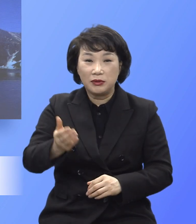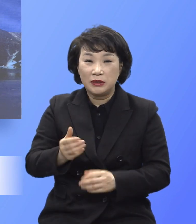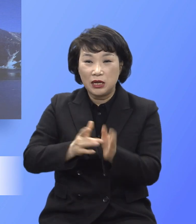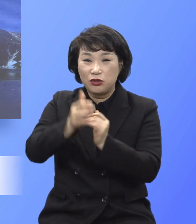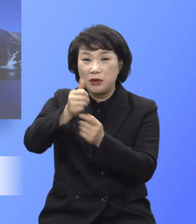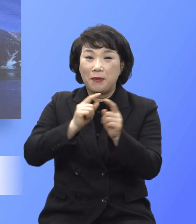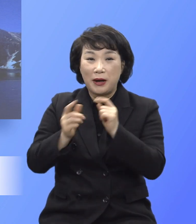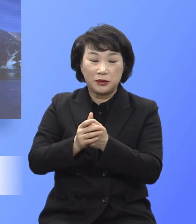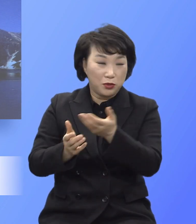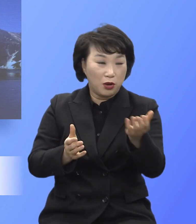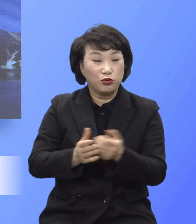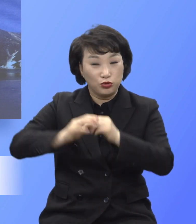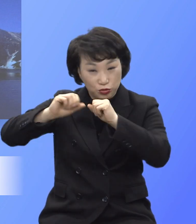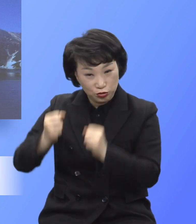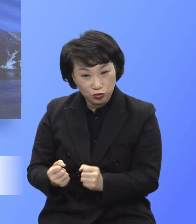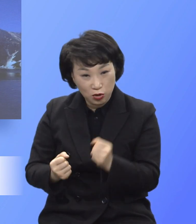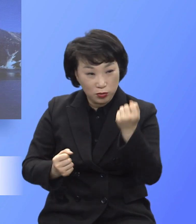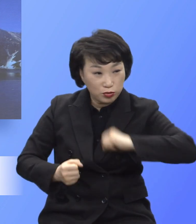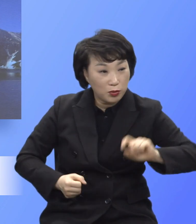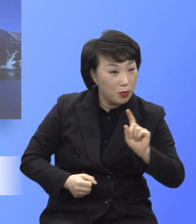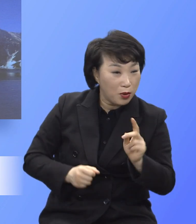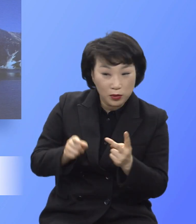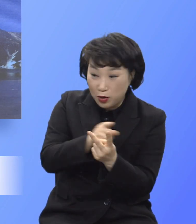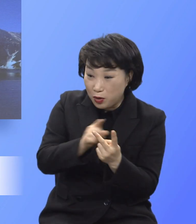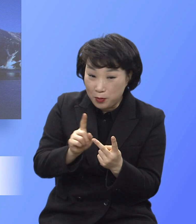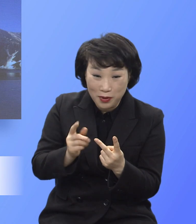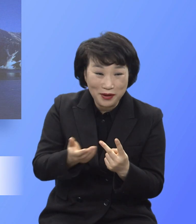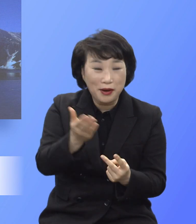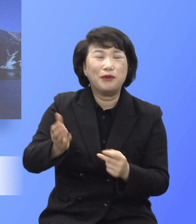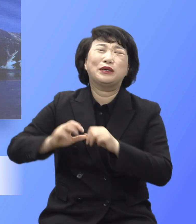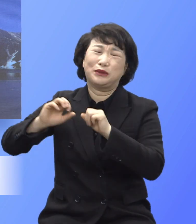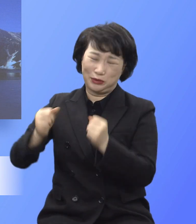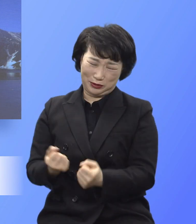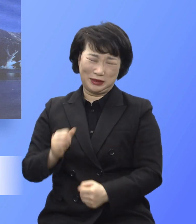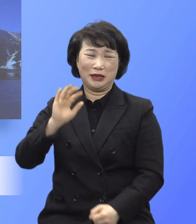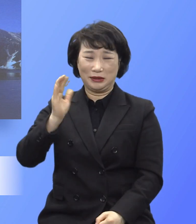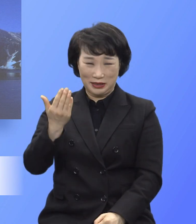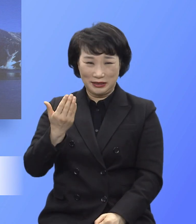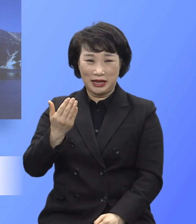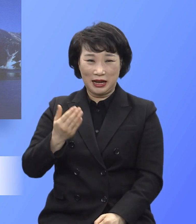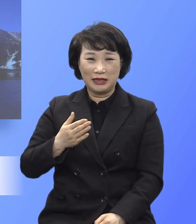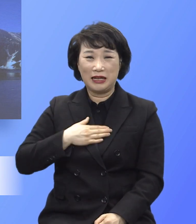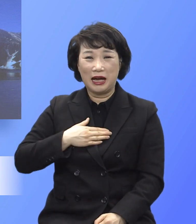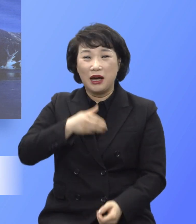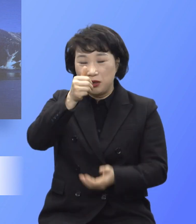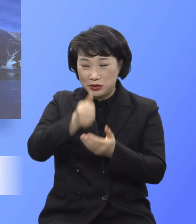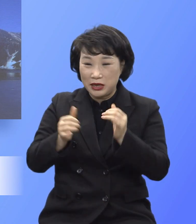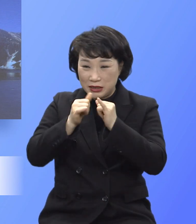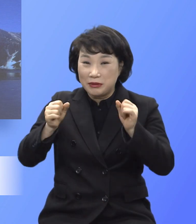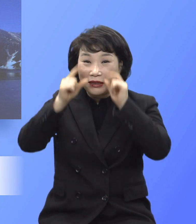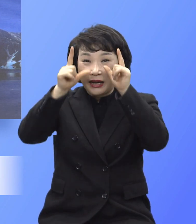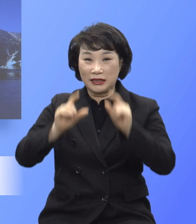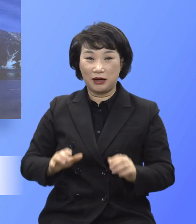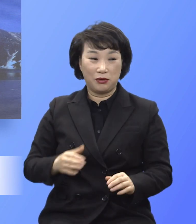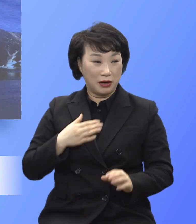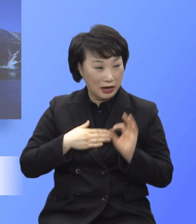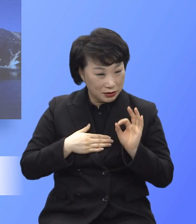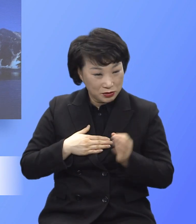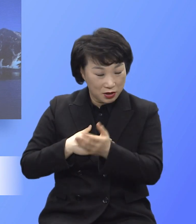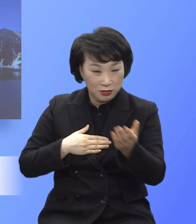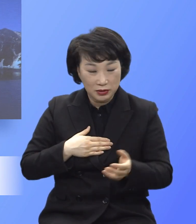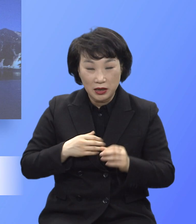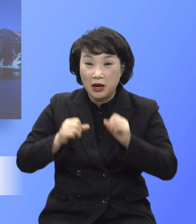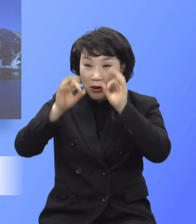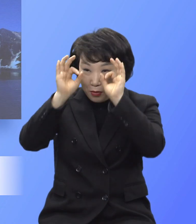예수님 말씀을 들으라는 얘기요 듣지 말라는 얘기요. 들어야 죄인임을 깨닫고